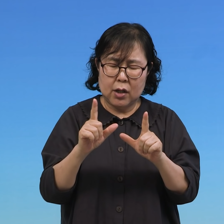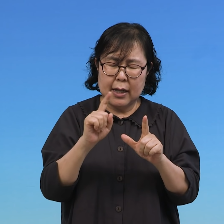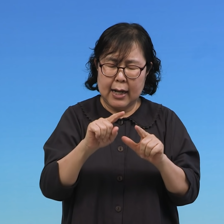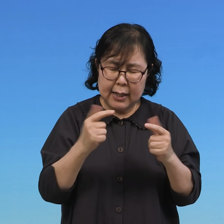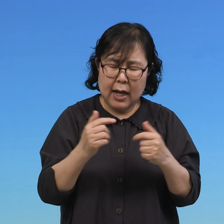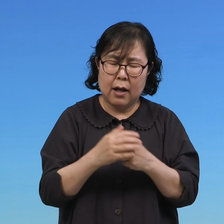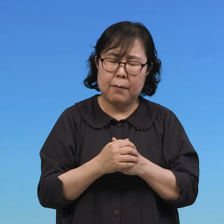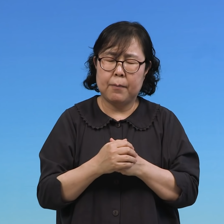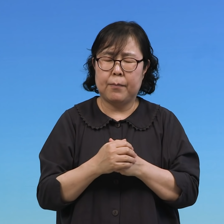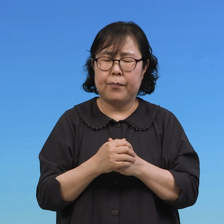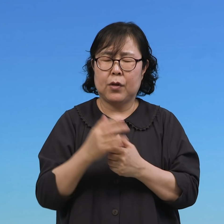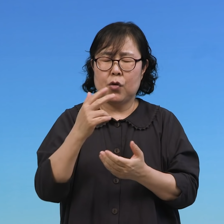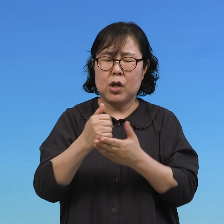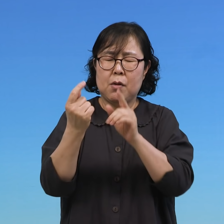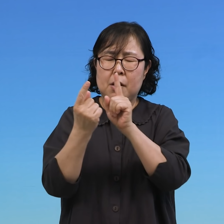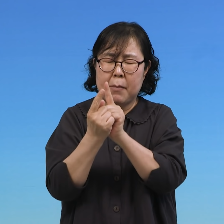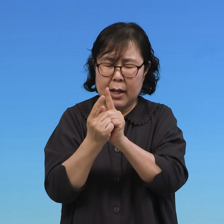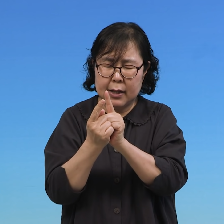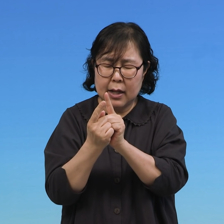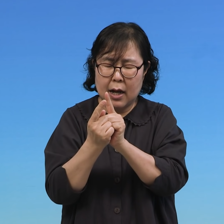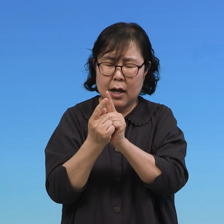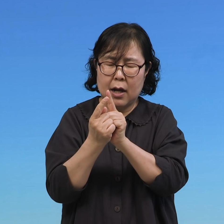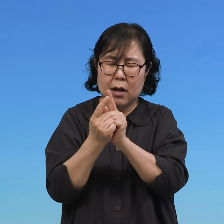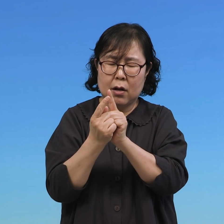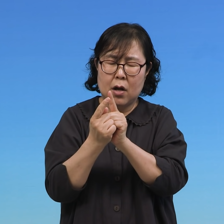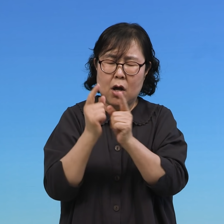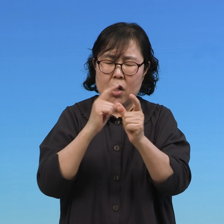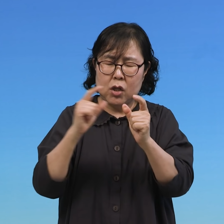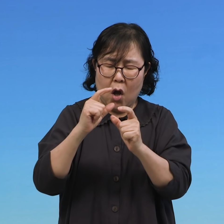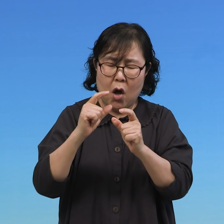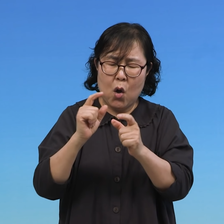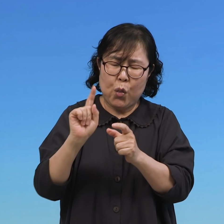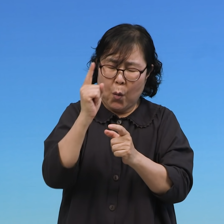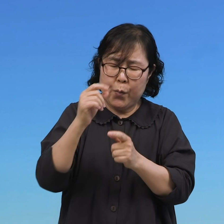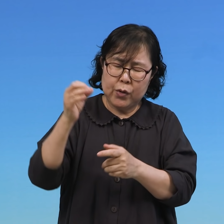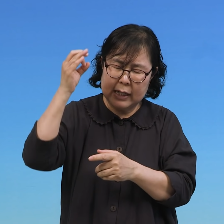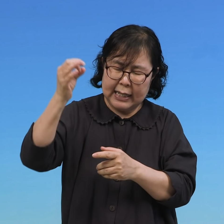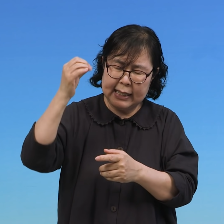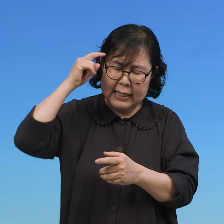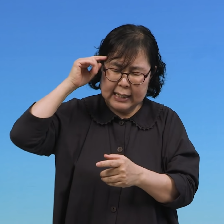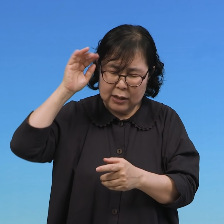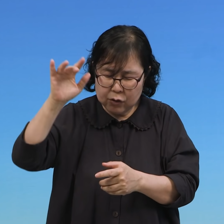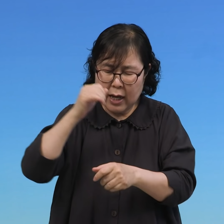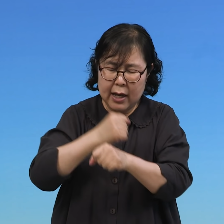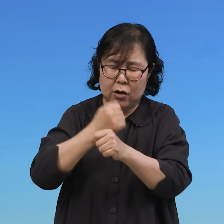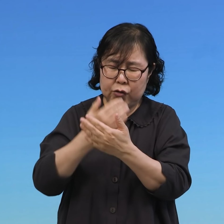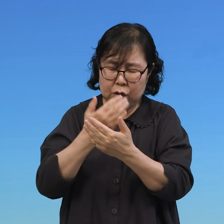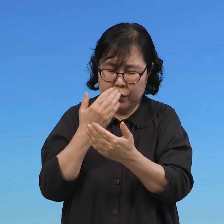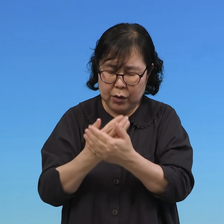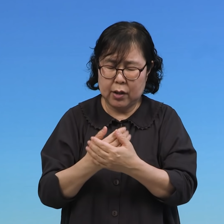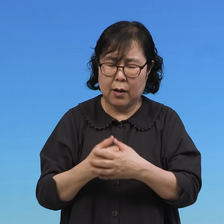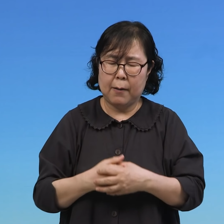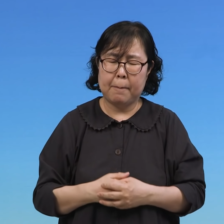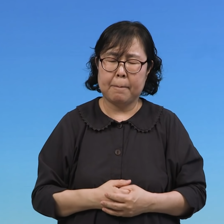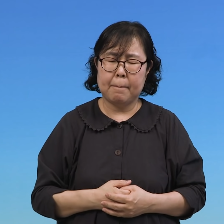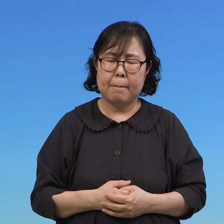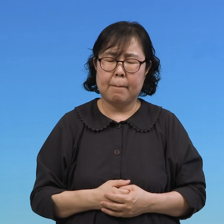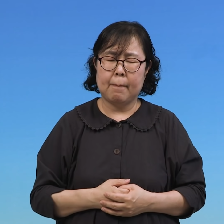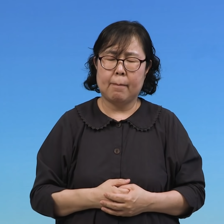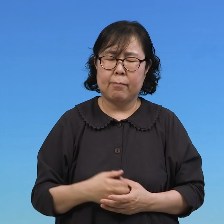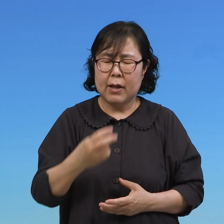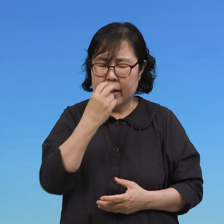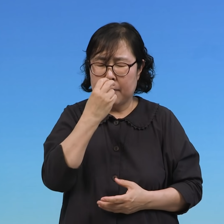아니라 하나님 주님을 만나 한 차원 높아진 인생이 되기 원합니다. 사람을 낳는 도구가 되기